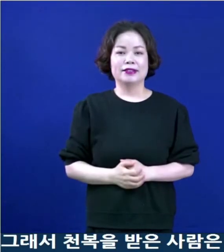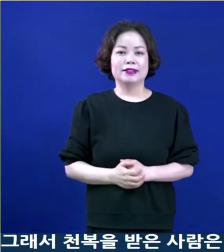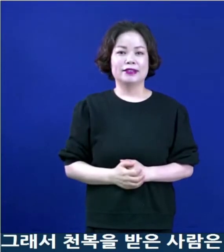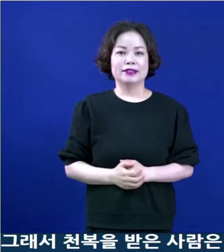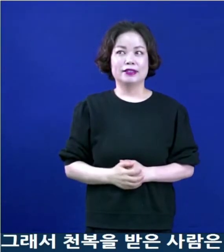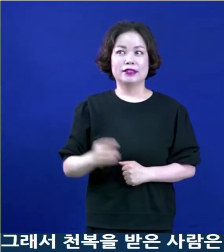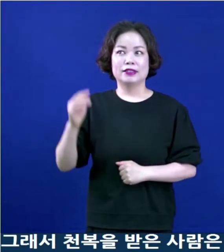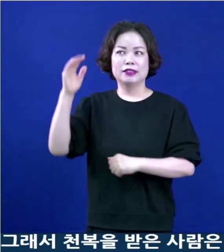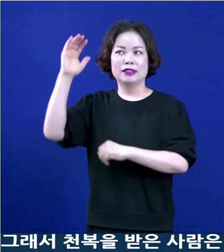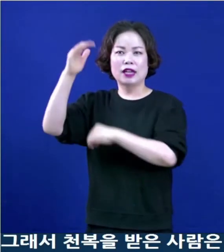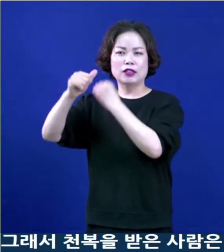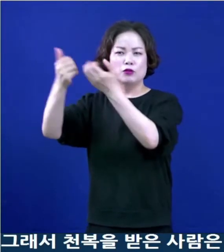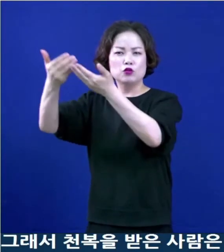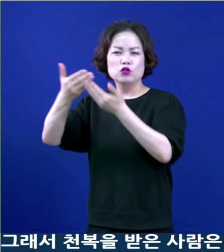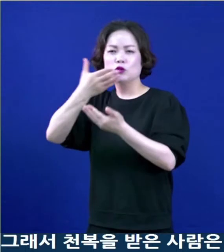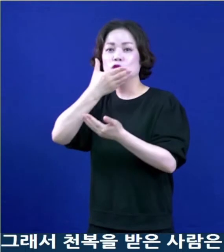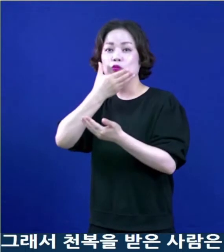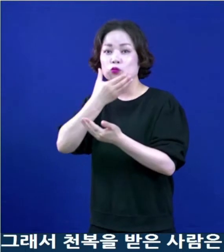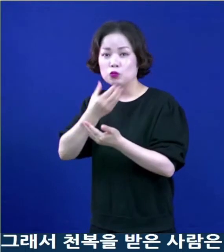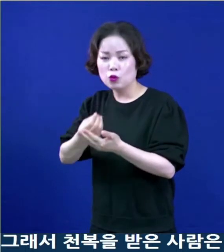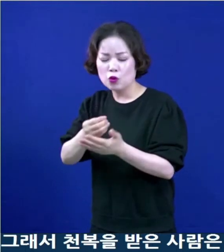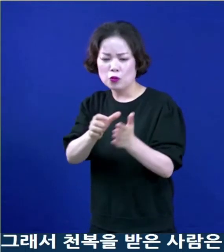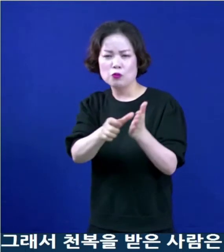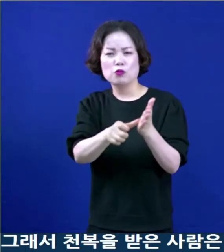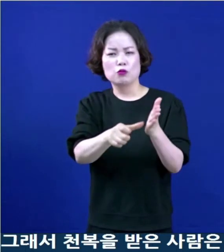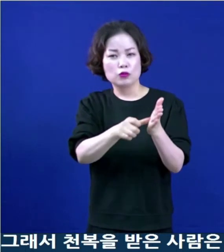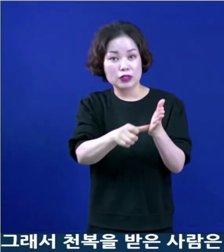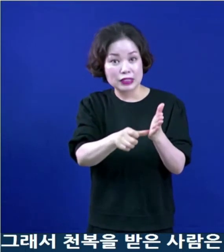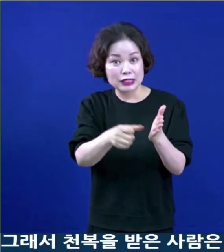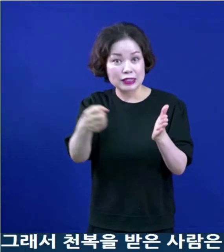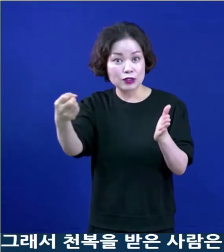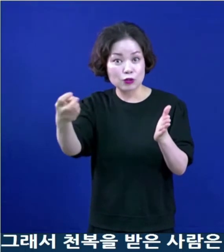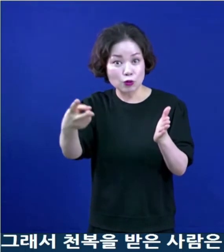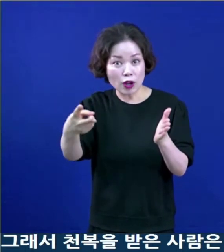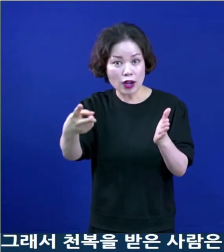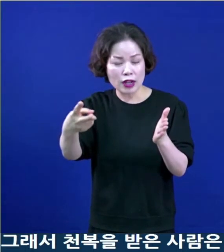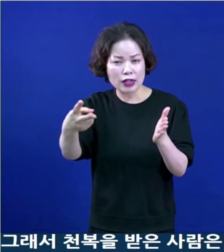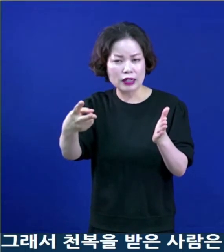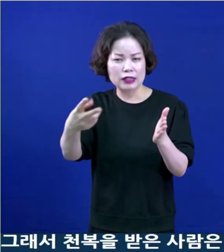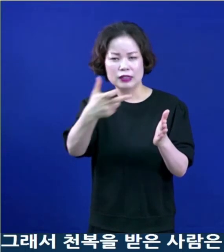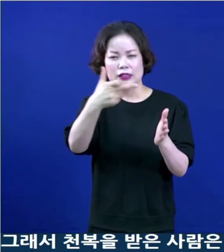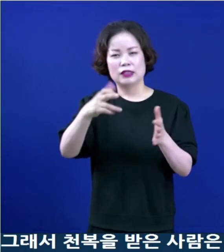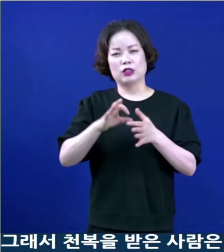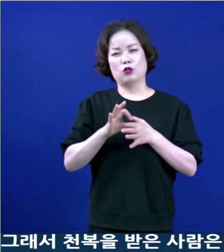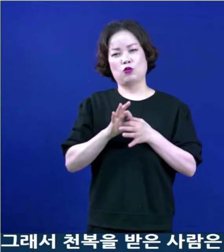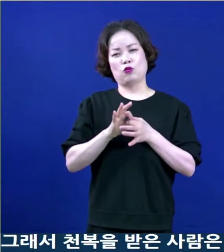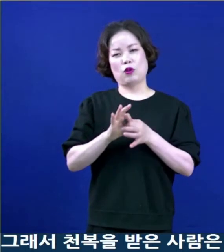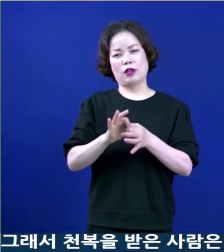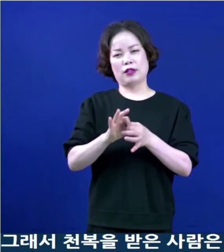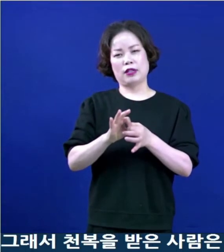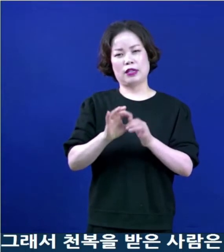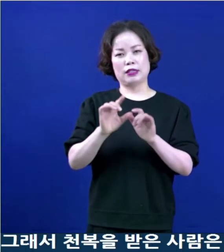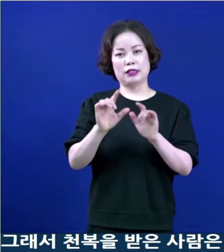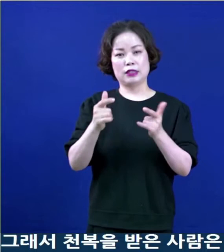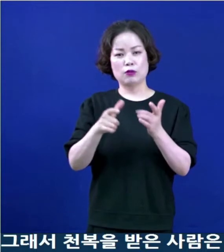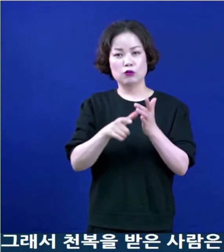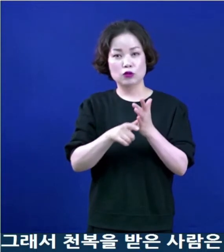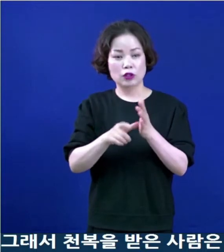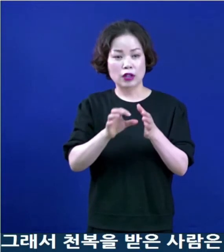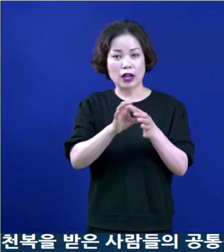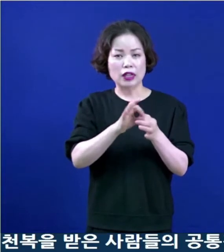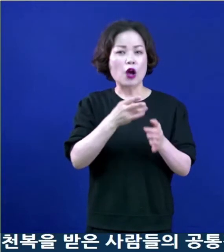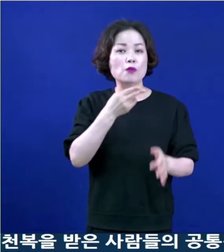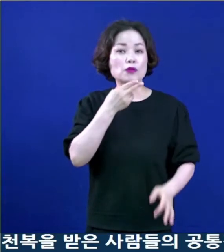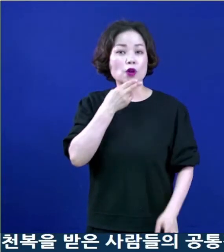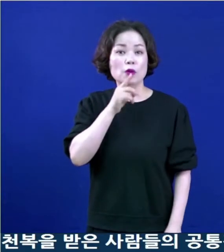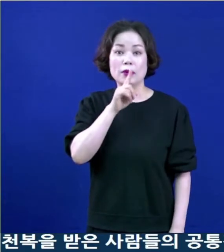천복은 기본적으로 물질과 큰 관계가 있지 않습니다. 그러나 물질과 전혀 관계가 없다고